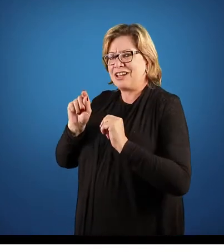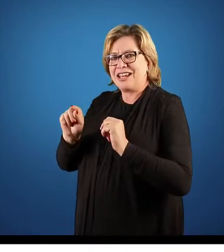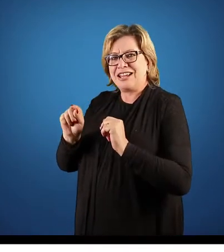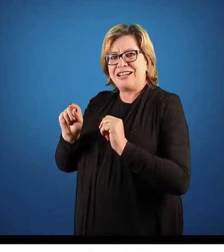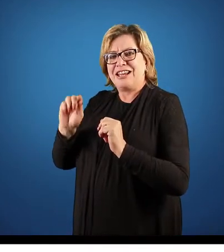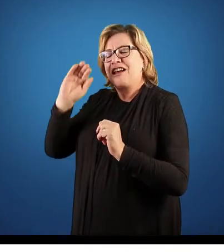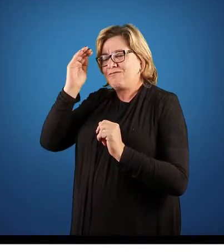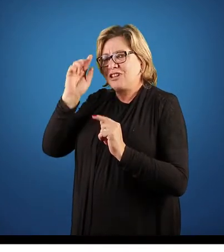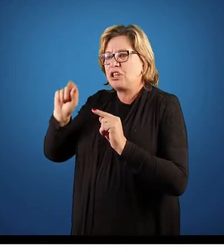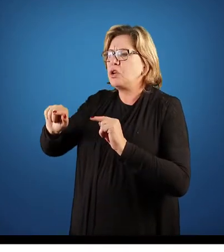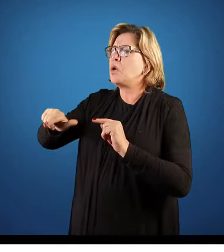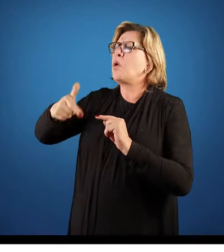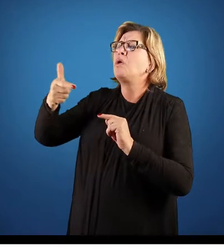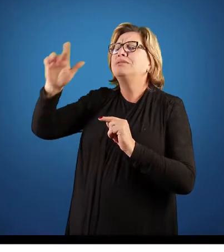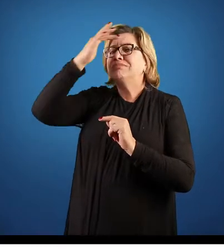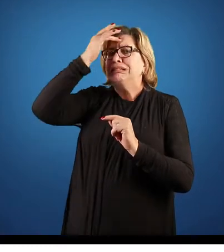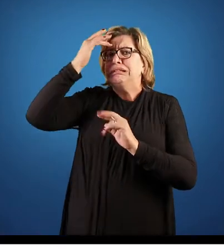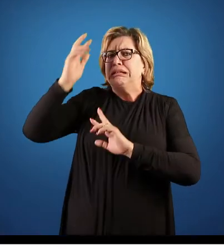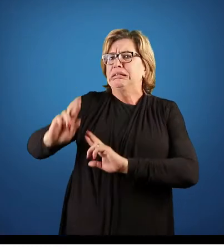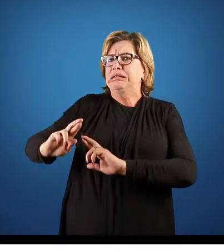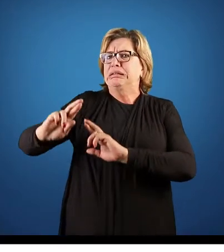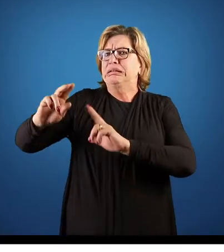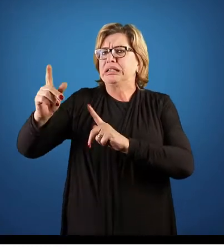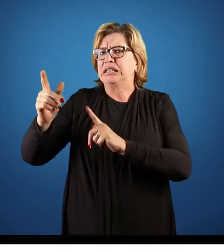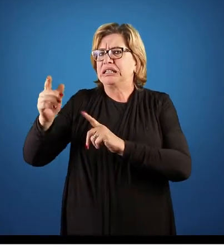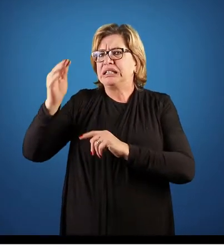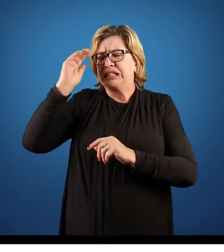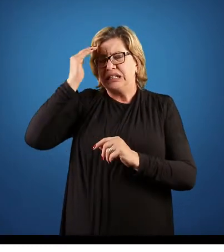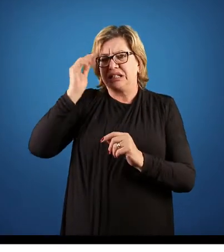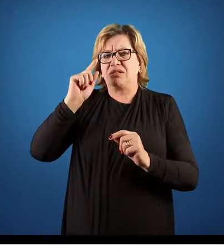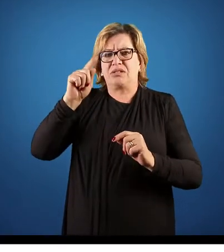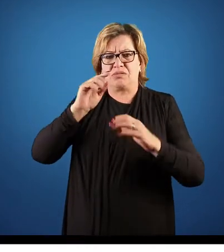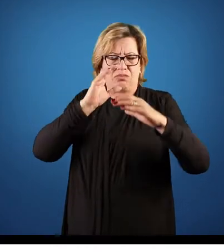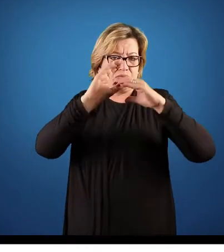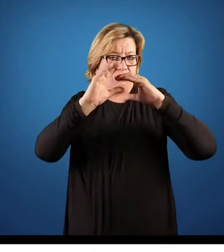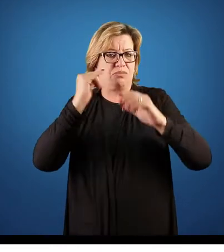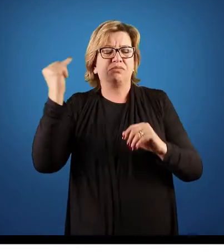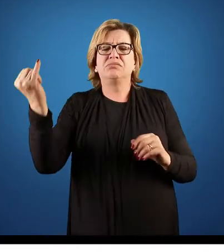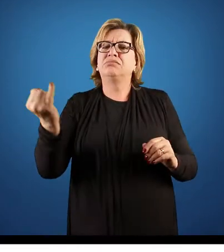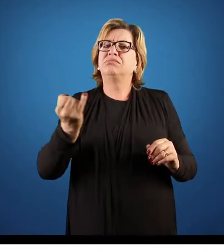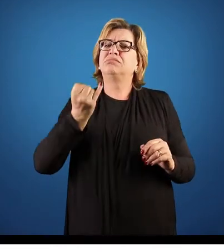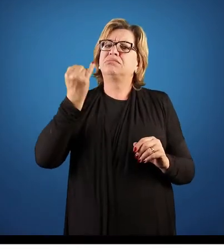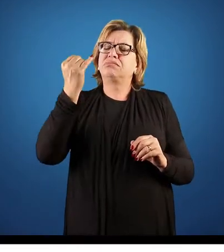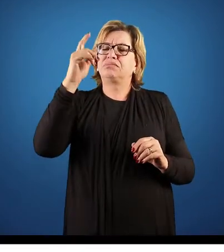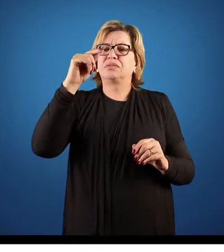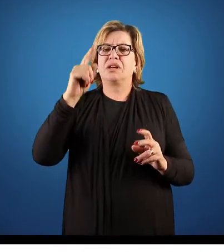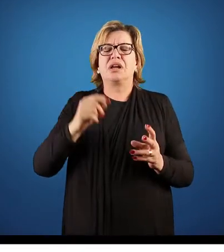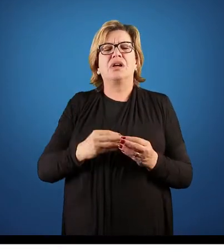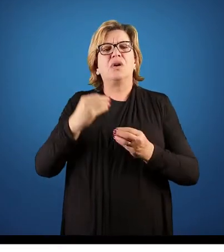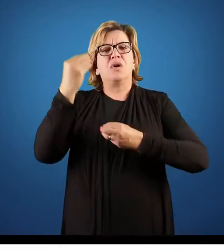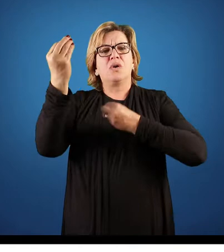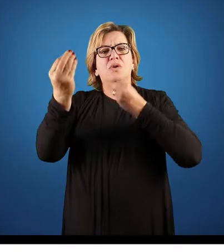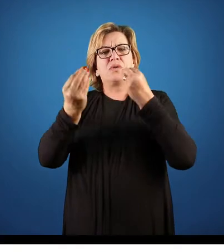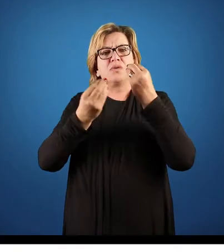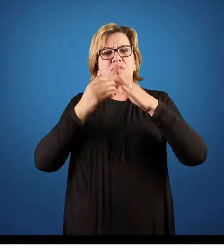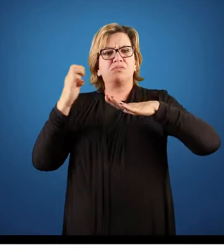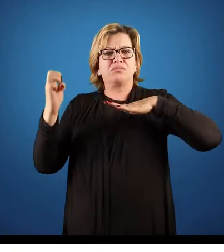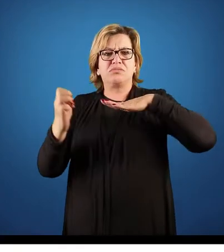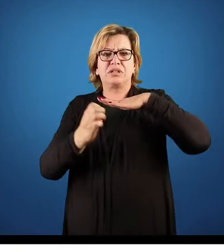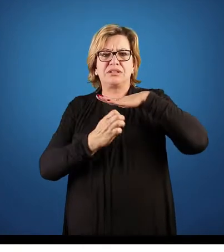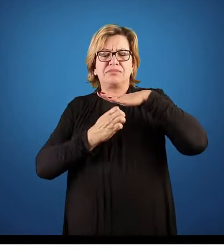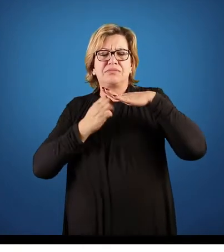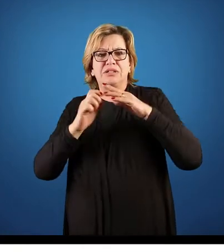colega do lado dependendo de outra forma pelo sistema de comunicação é muito importante né é como que a empresa faz a delegação de